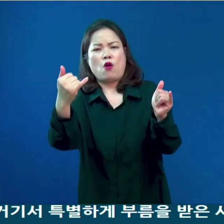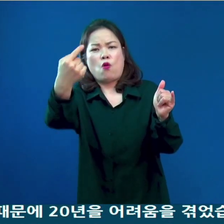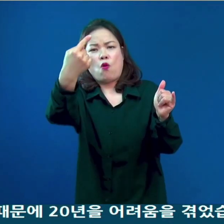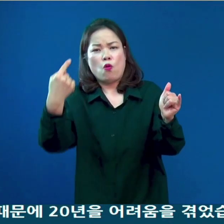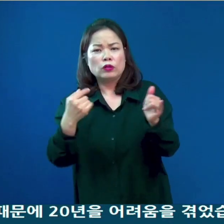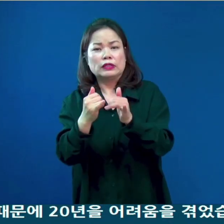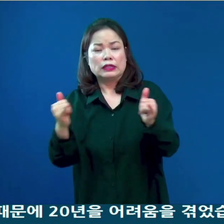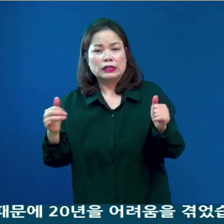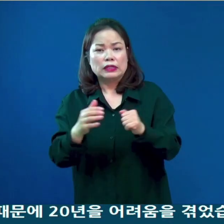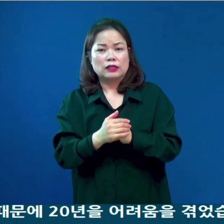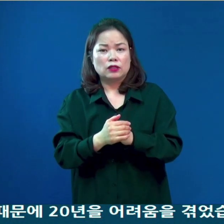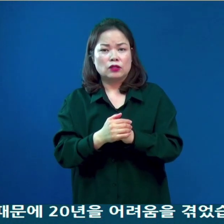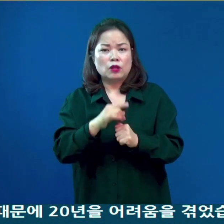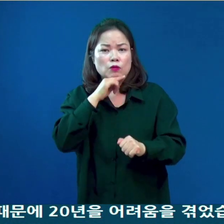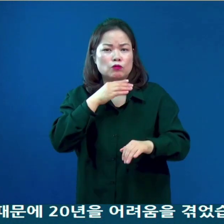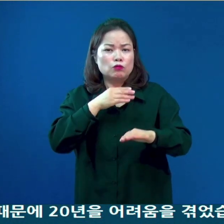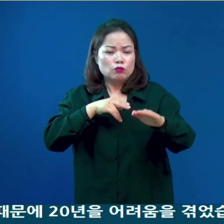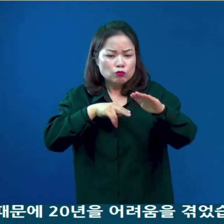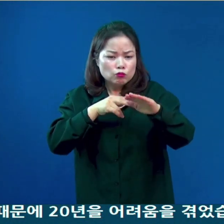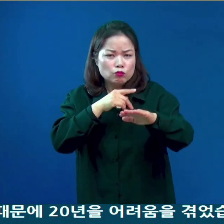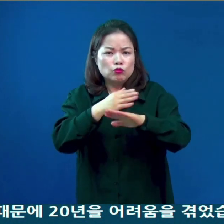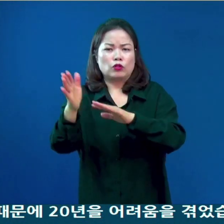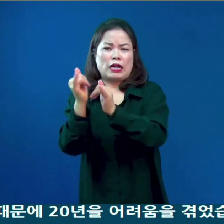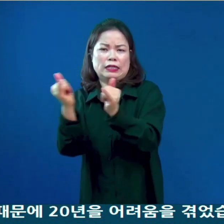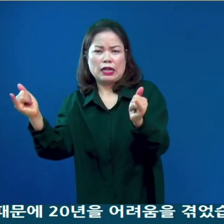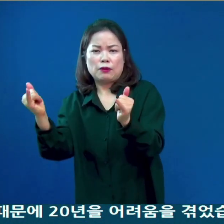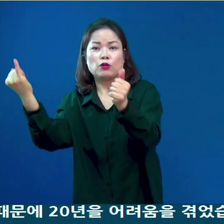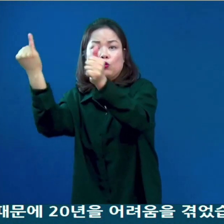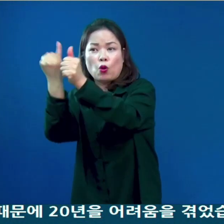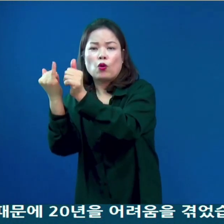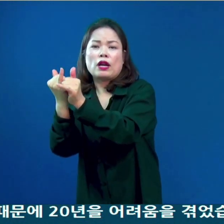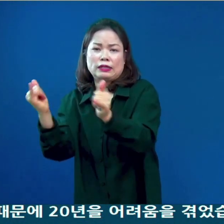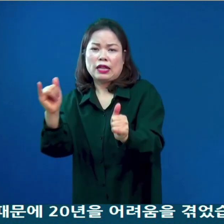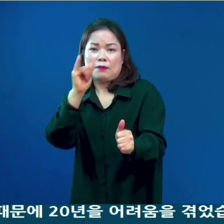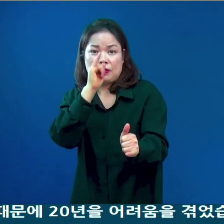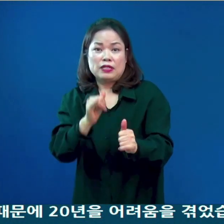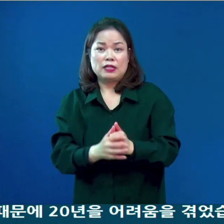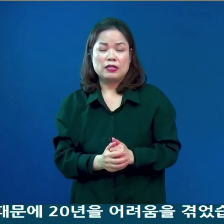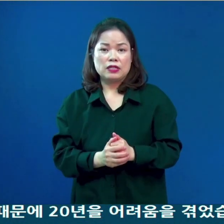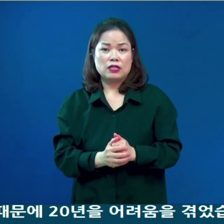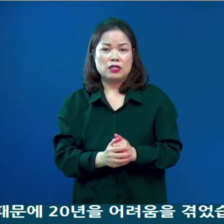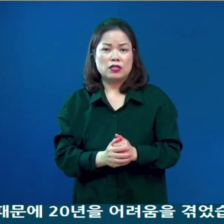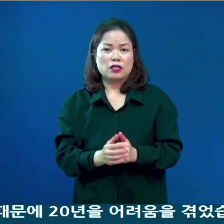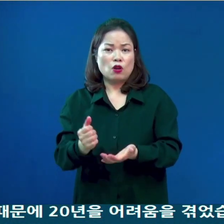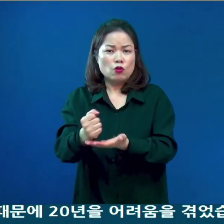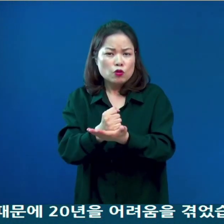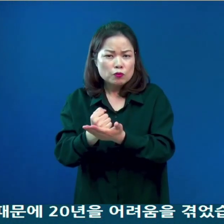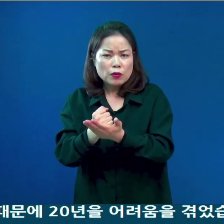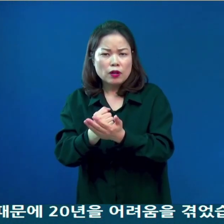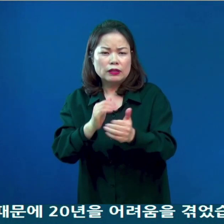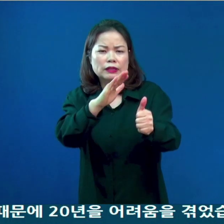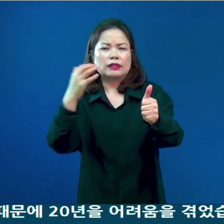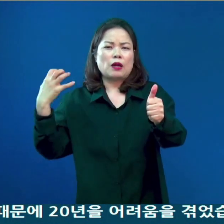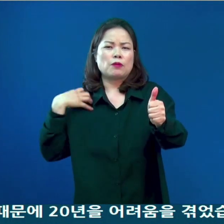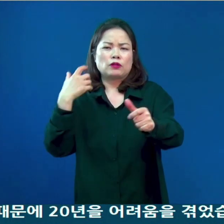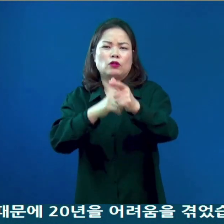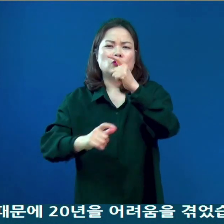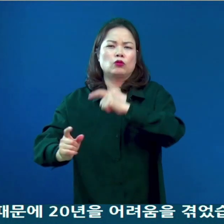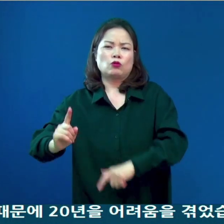북한 분들과 결혼한 분들, 그래서 이렇게 표현합니다. 저희끼리는 운명은 사명보다 더